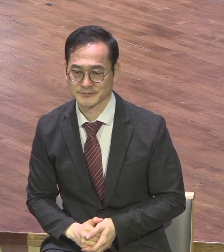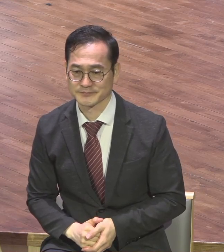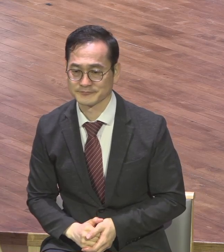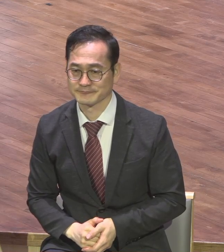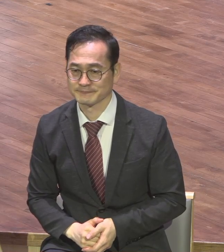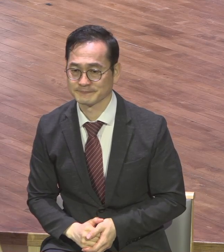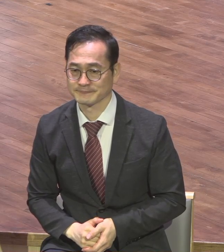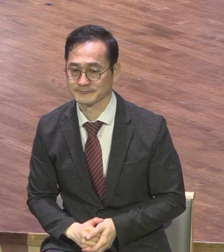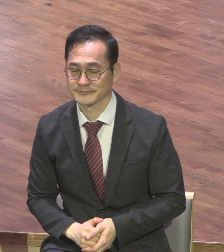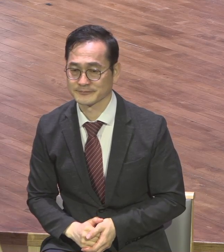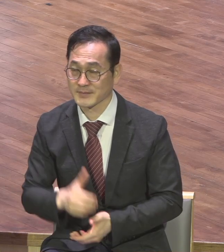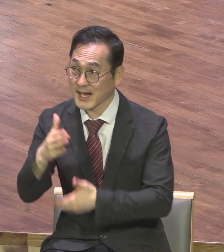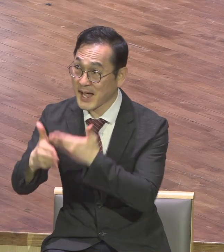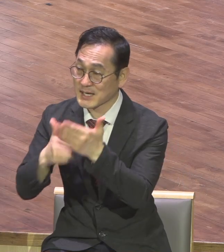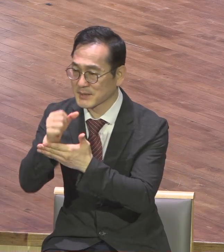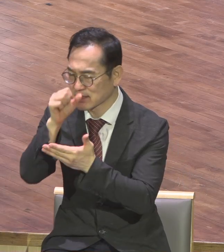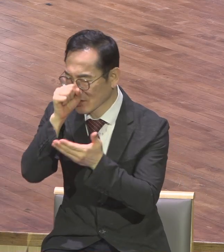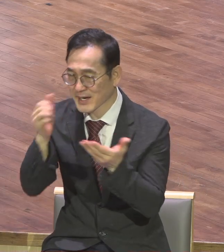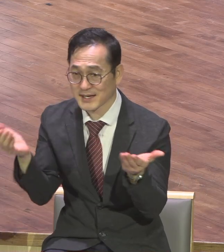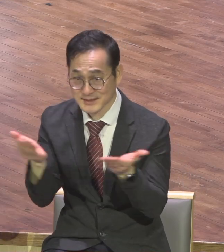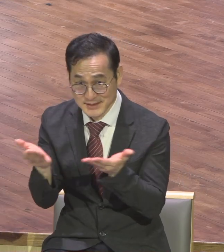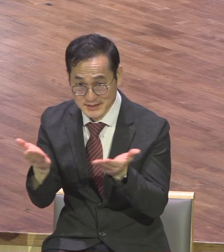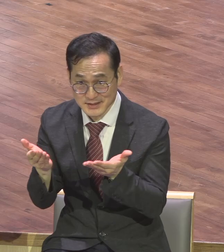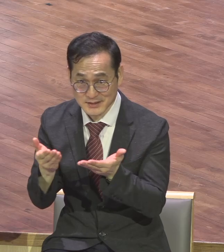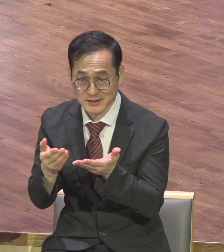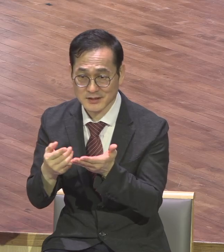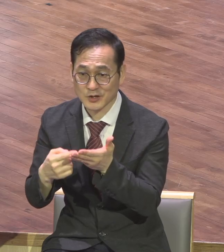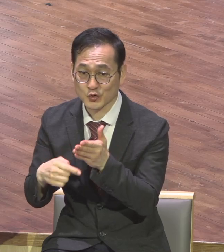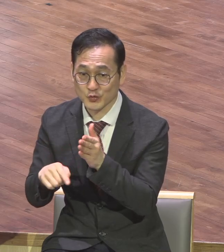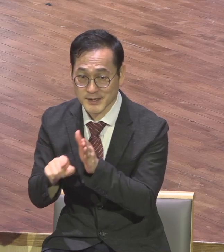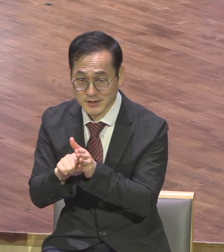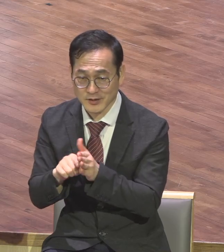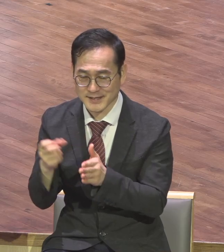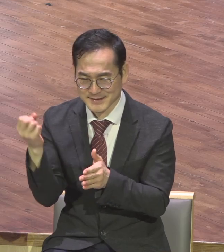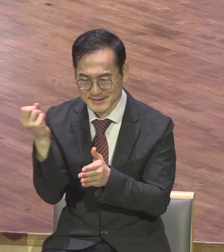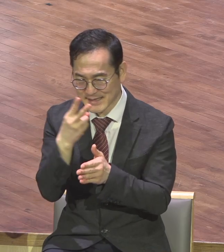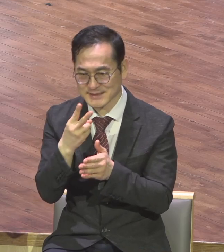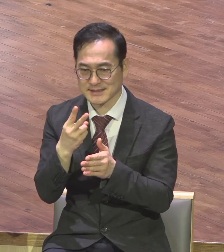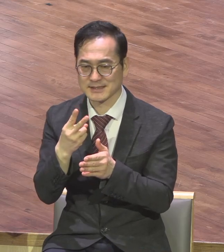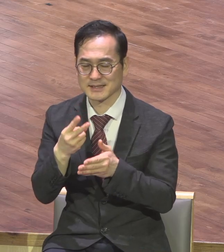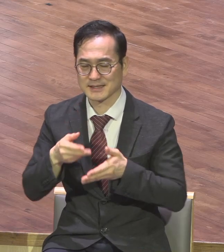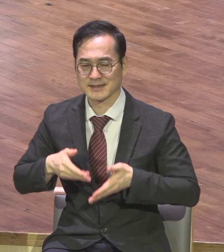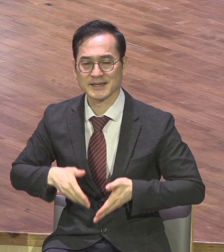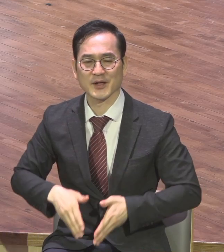우리가 이런 하나님의 선한 일을 위해서 재창조되었고 그것도